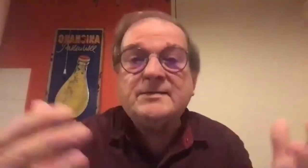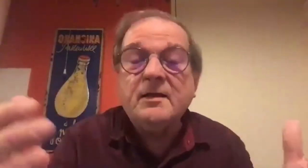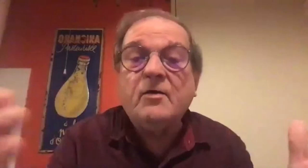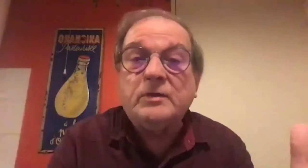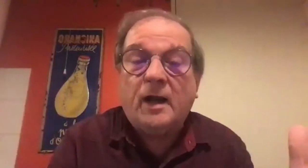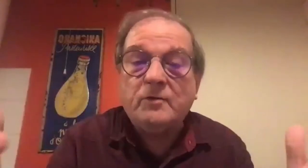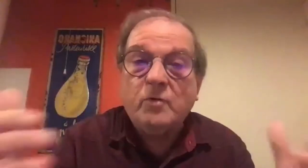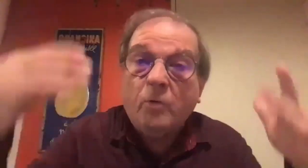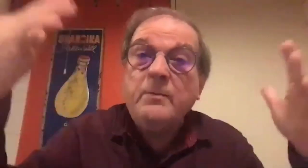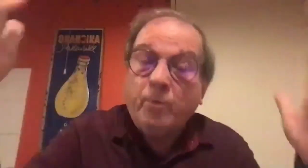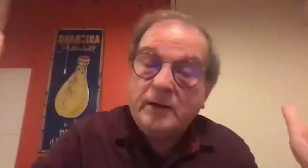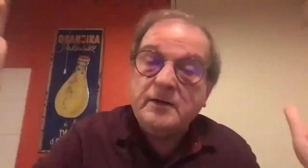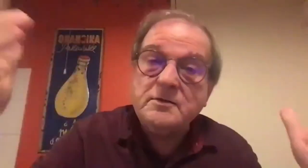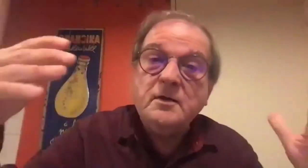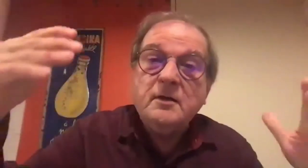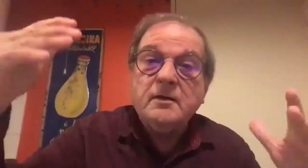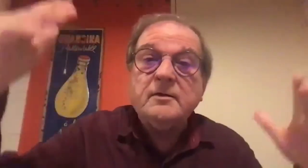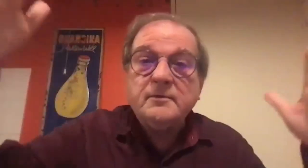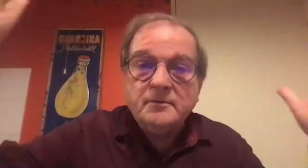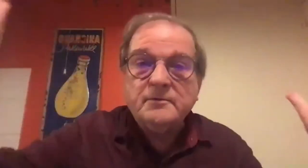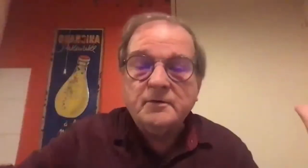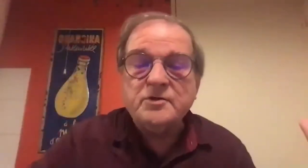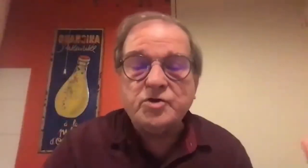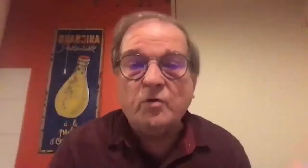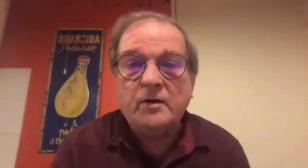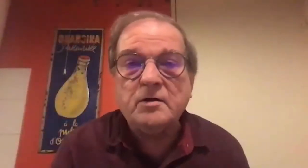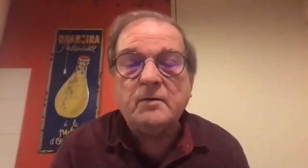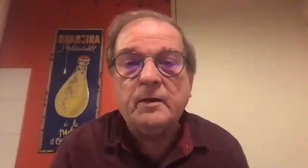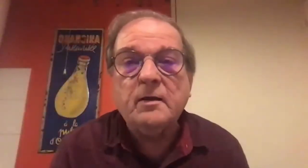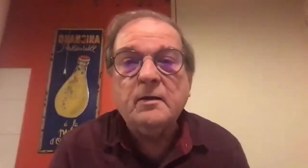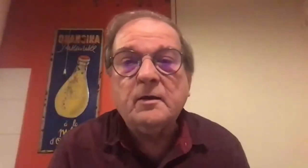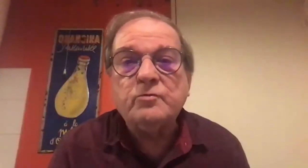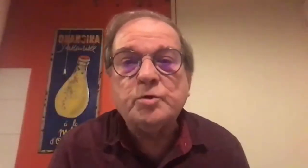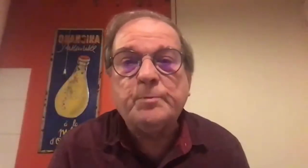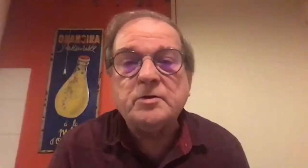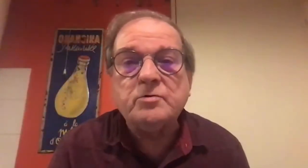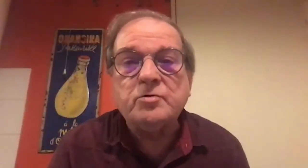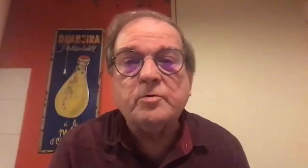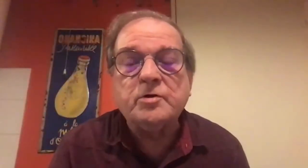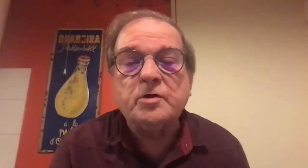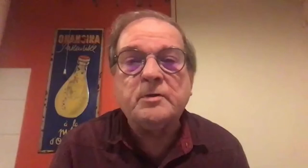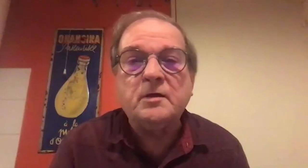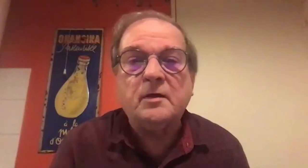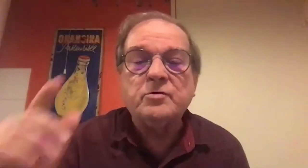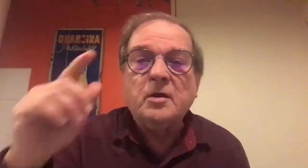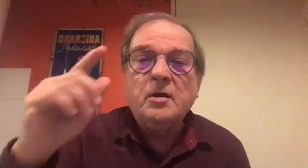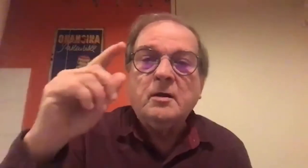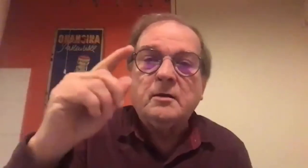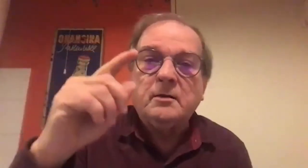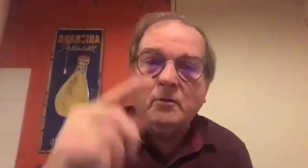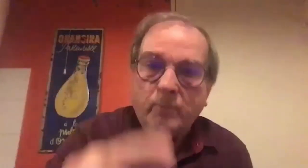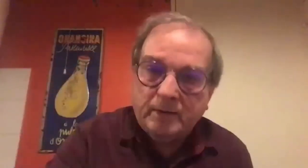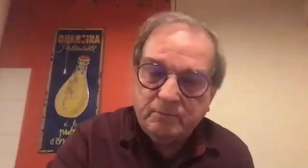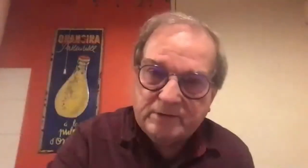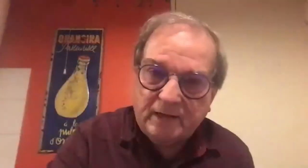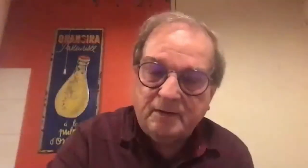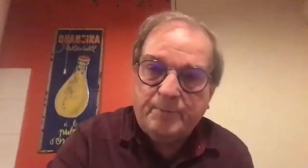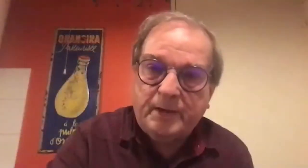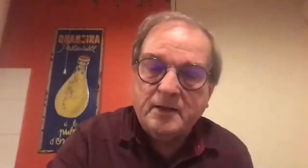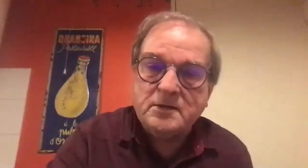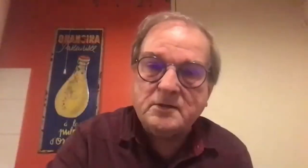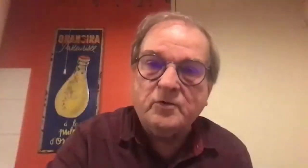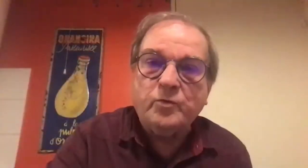poderá ser encontrado, como hipótese, nas histórias também dos partidos comunistas brasileiros. Uma